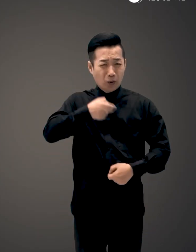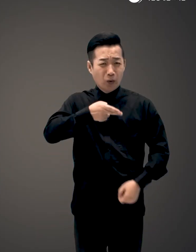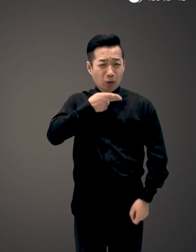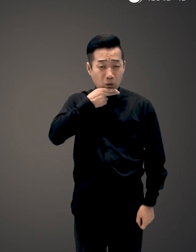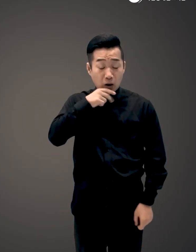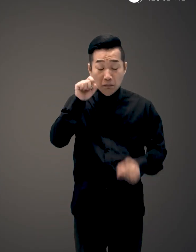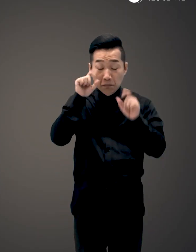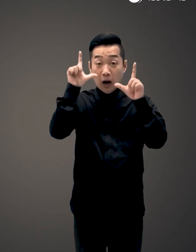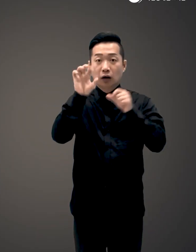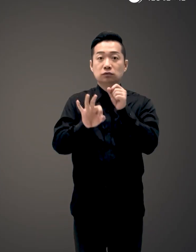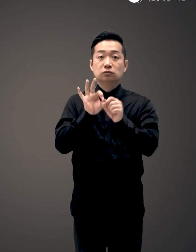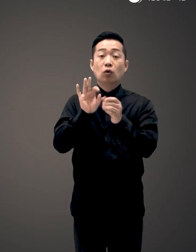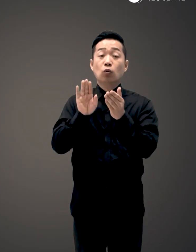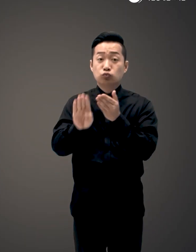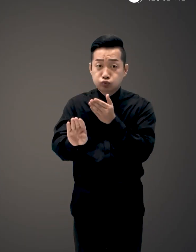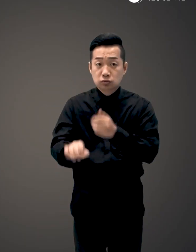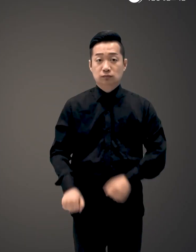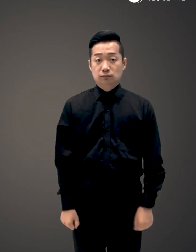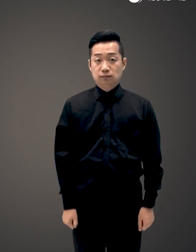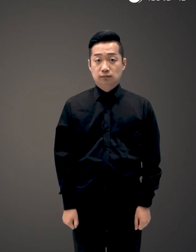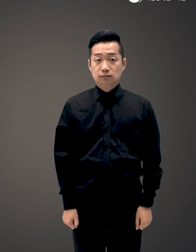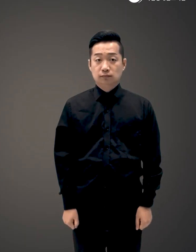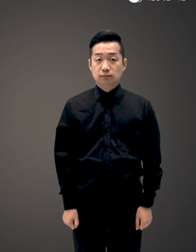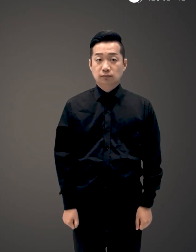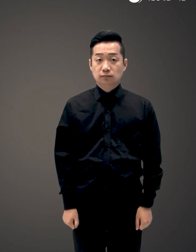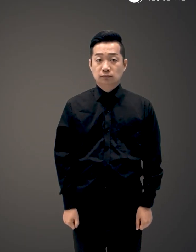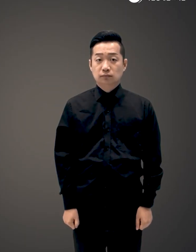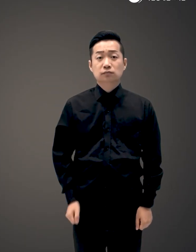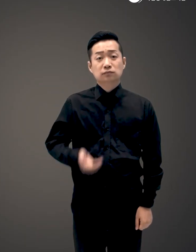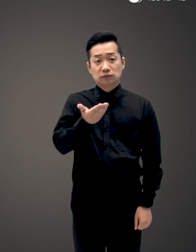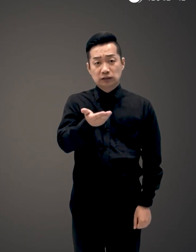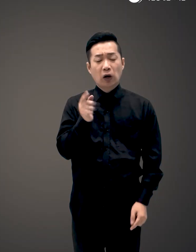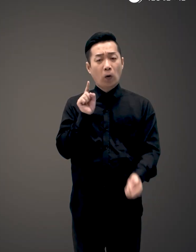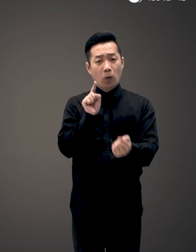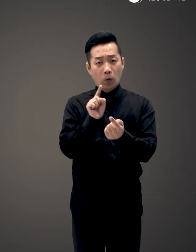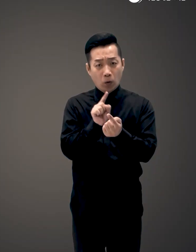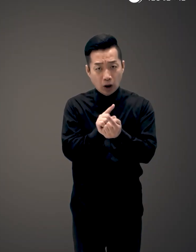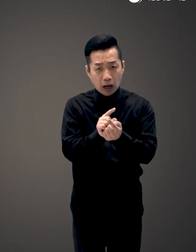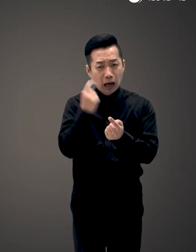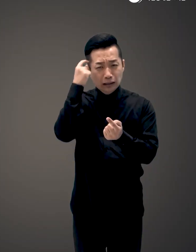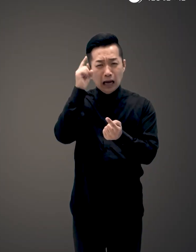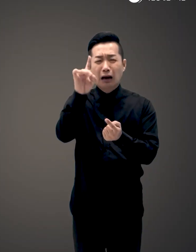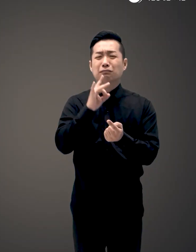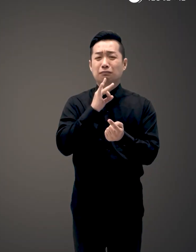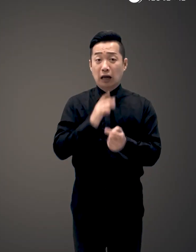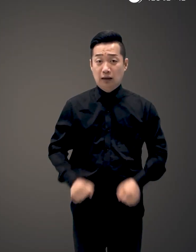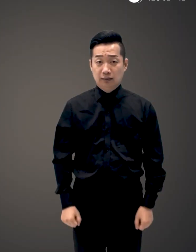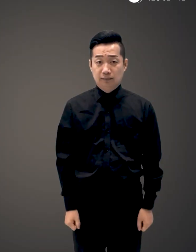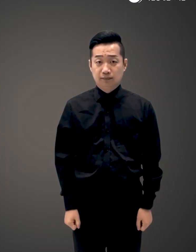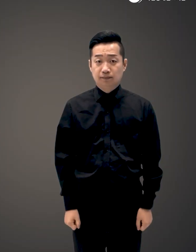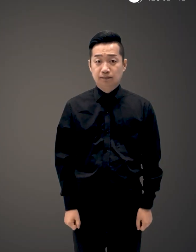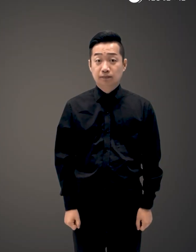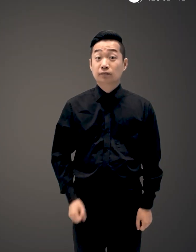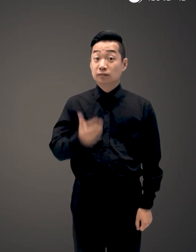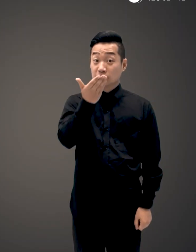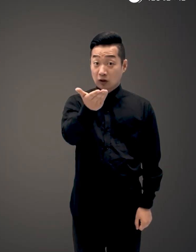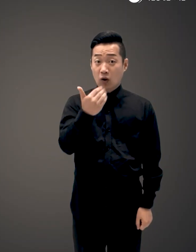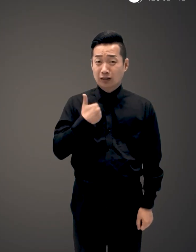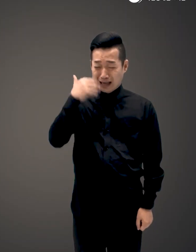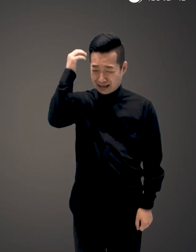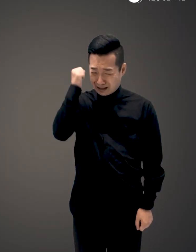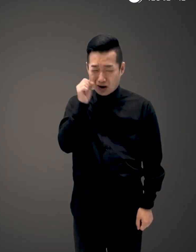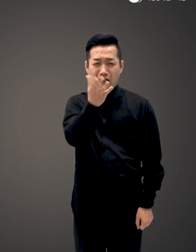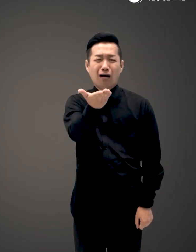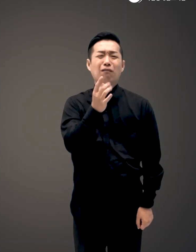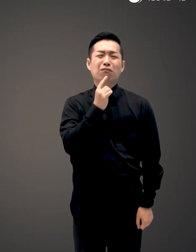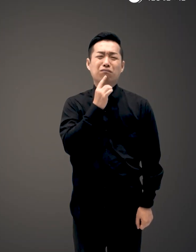없어. 문득 눈을 떠보니 10년 후였어. 네 곁으로 돌아가야 한다는 생각만 떠올라서 온 거야. 너는 내